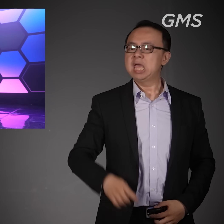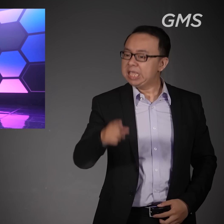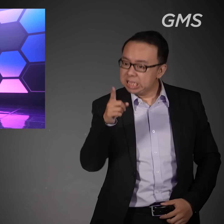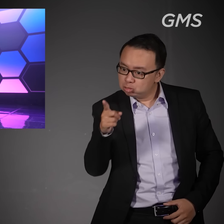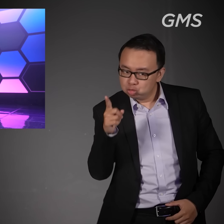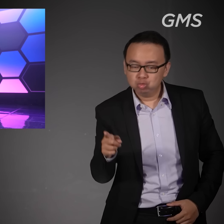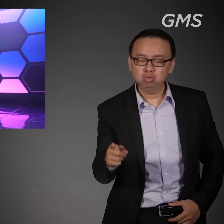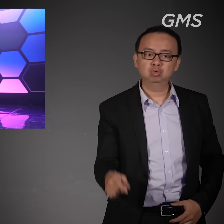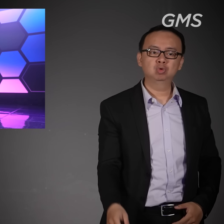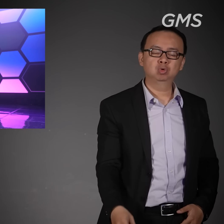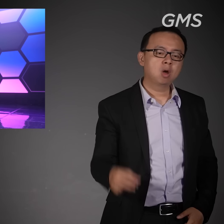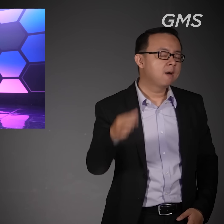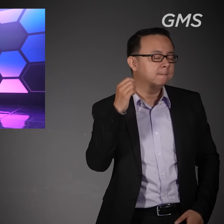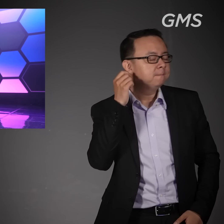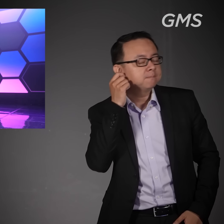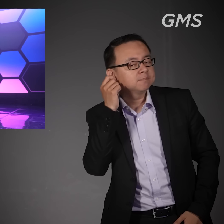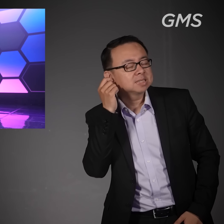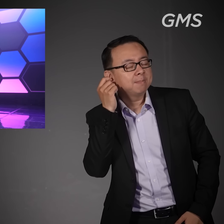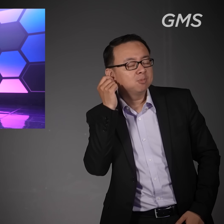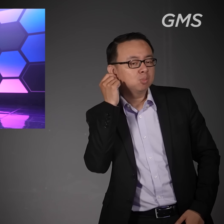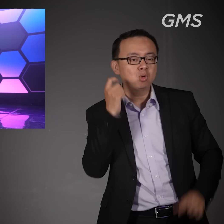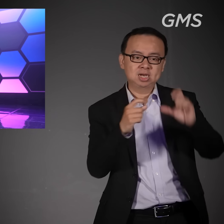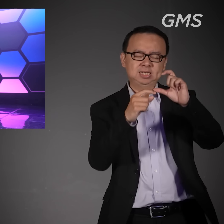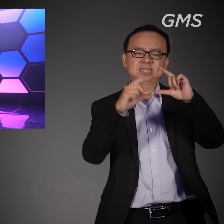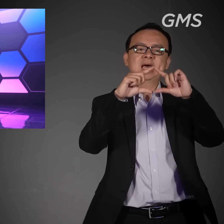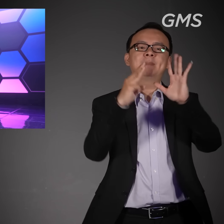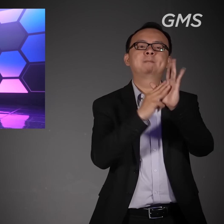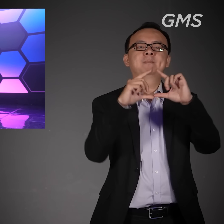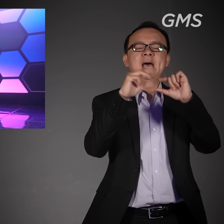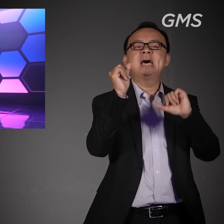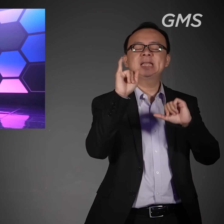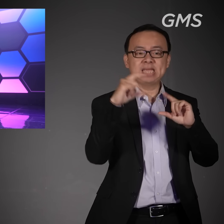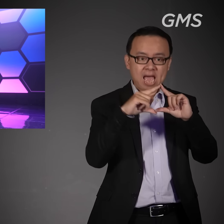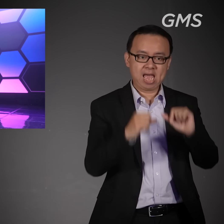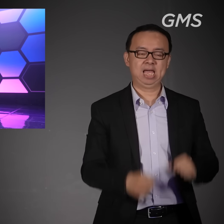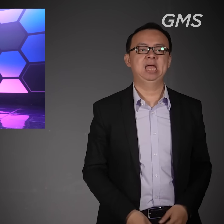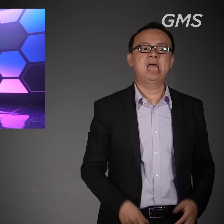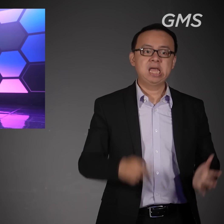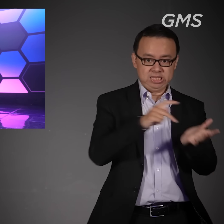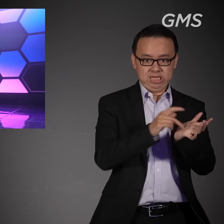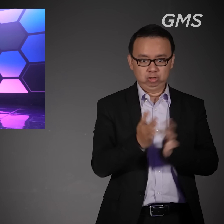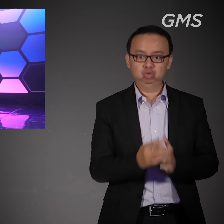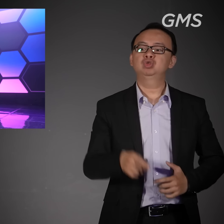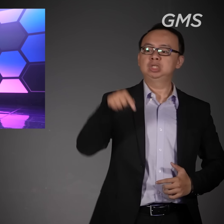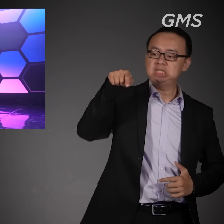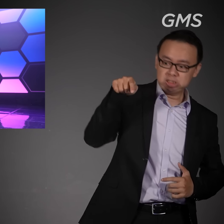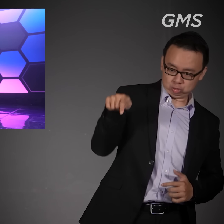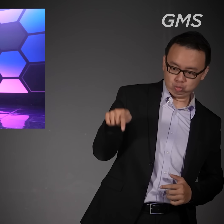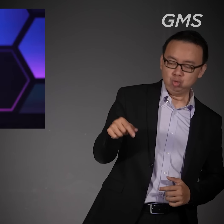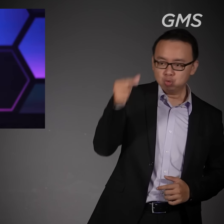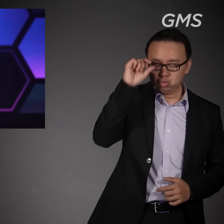Samaria yang ketemu sama Yesus, makanya Yesus tinggal di sana. Yesus di lokasi untuk tunggu wanita